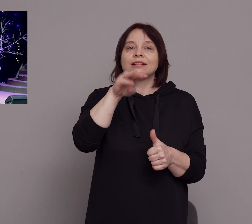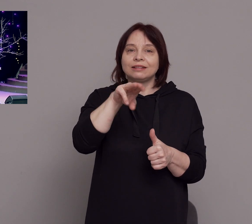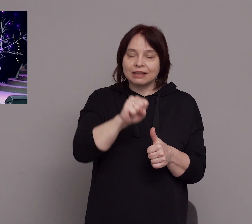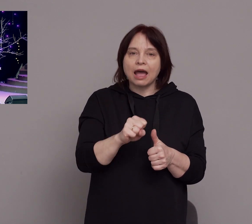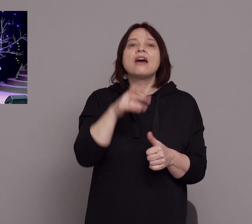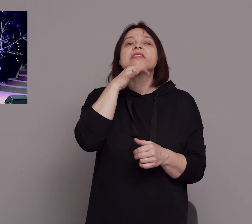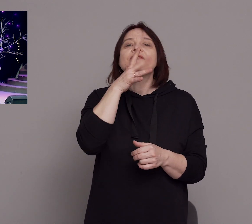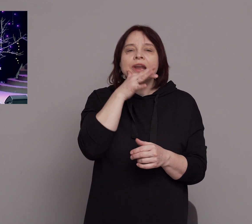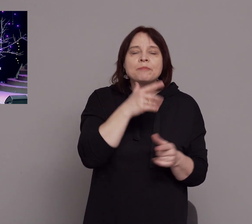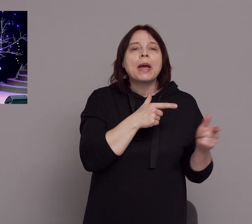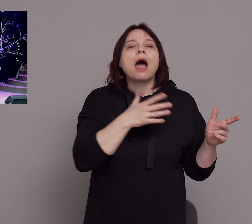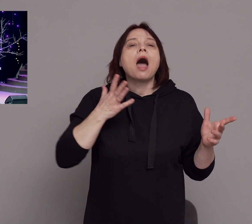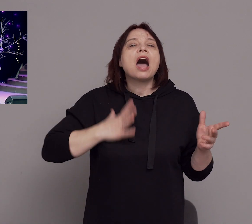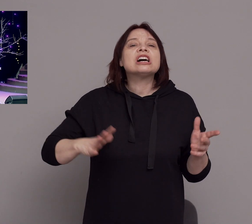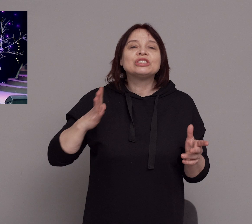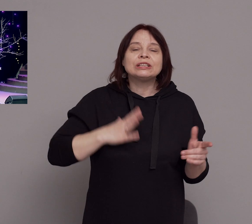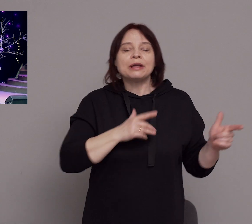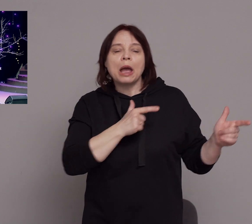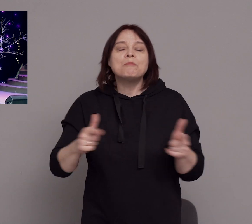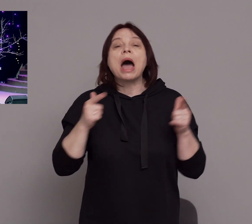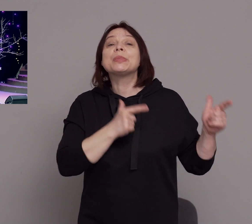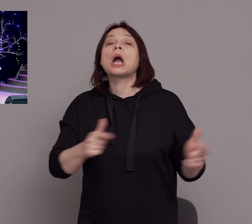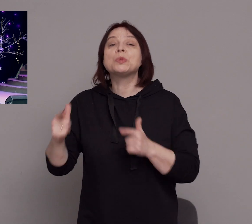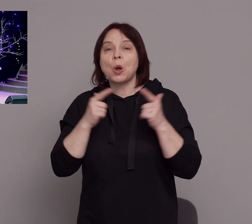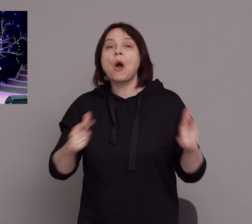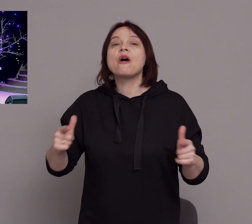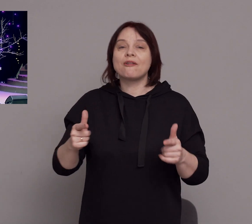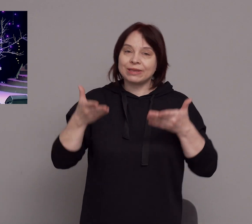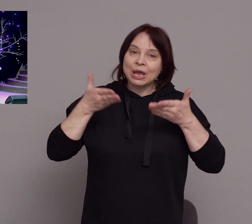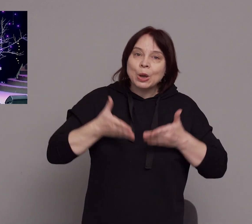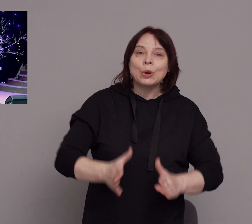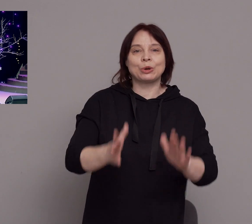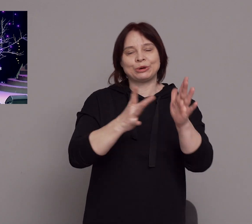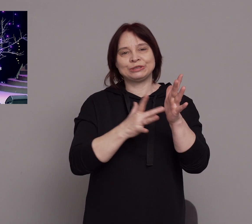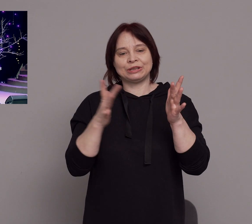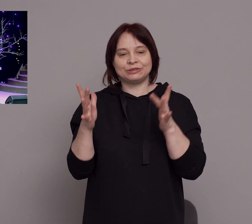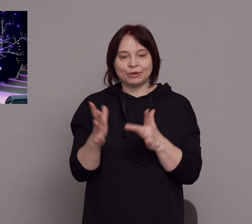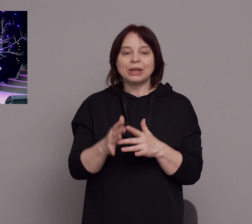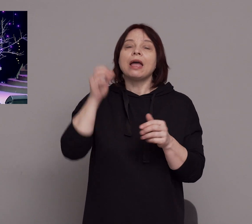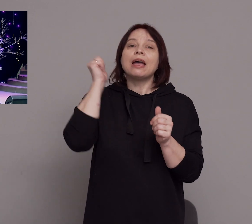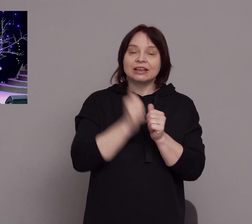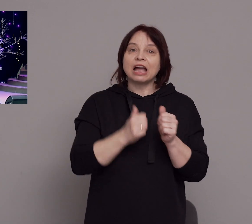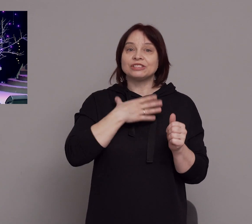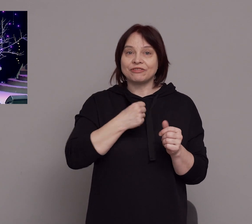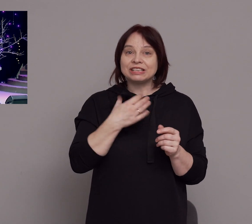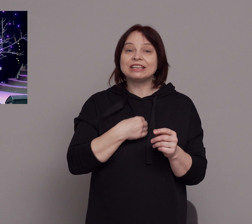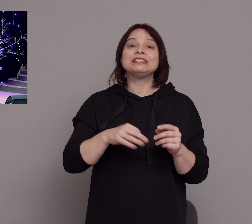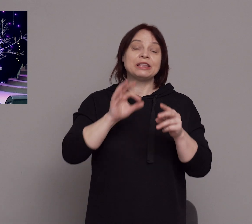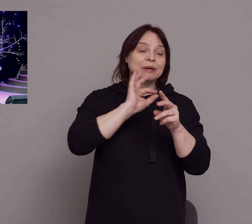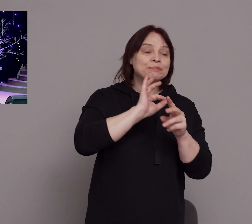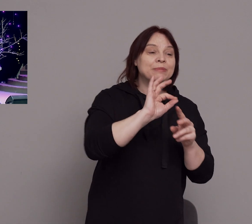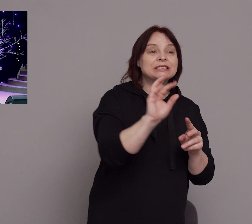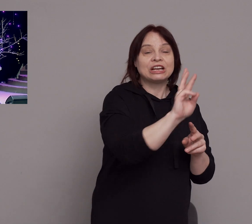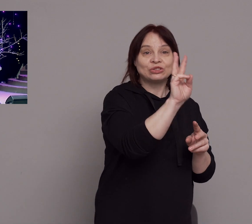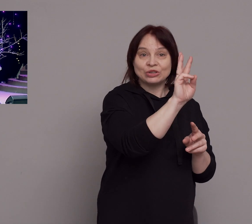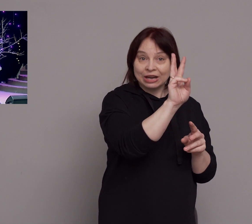И по такой традиции мы каждое воскресенье зажигаем одну свечу Адвента. И хотел бы немного сказать о том,